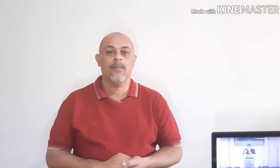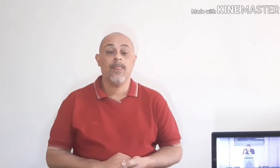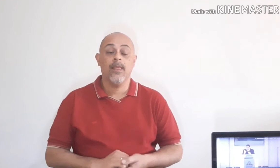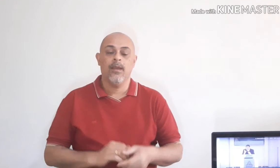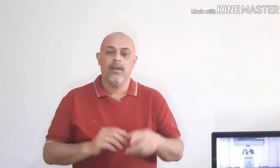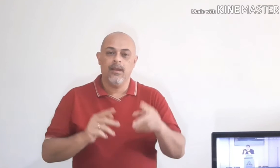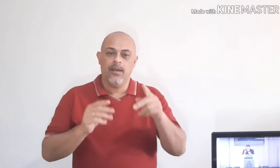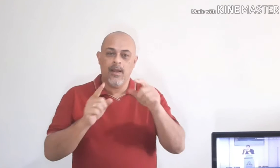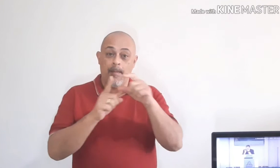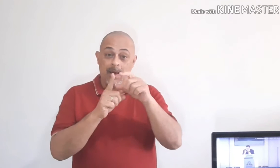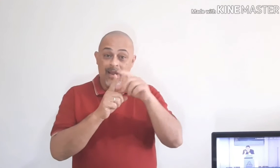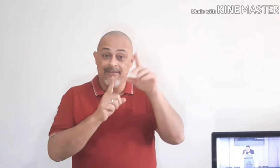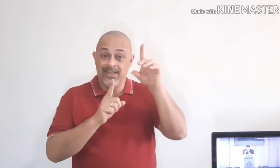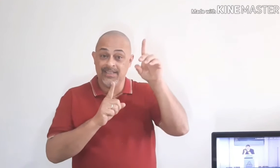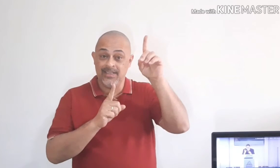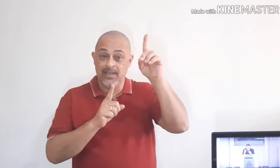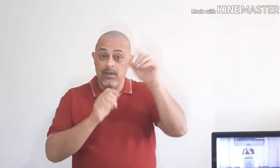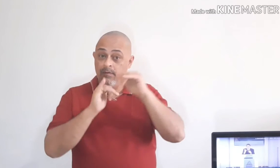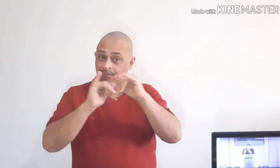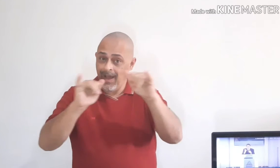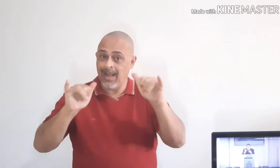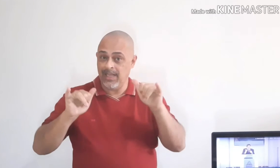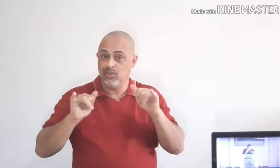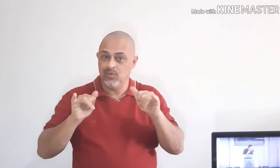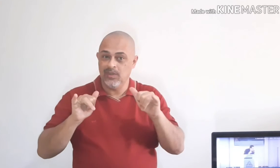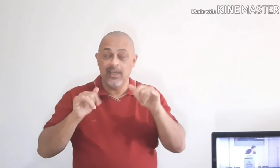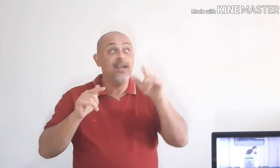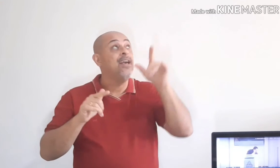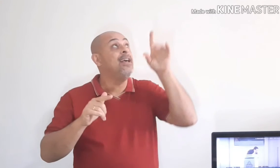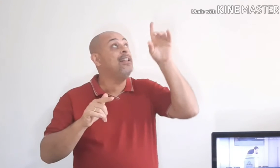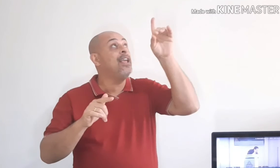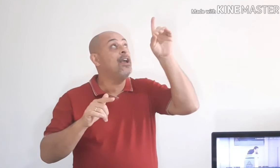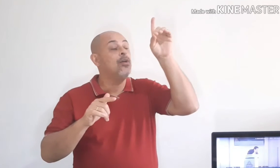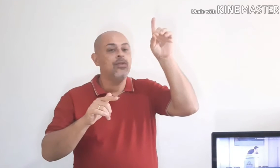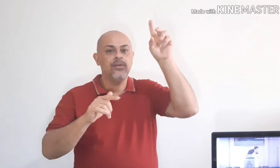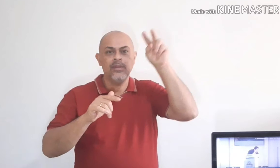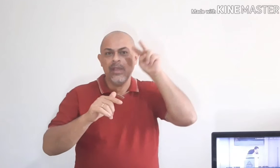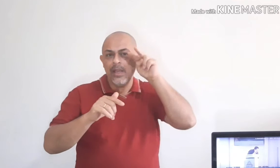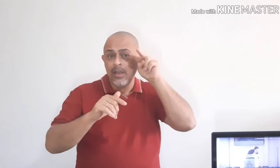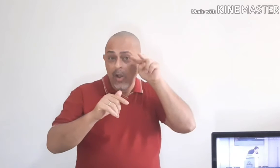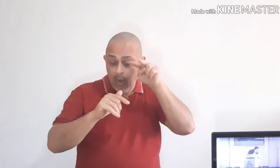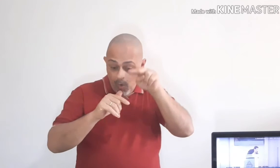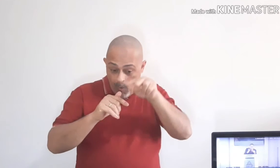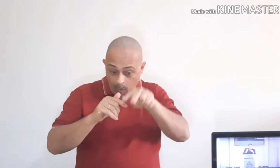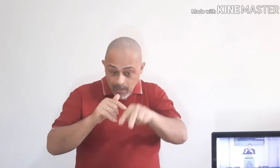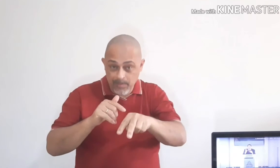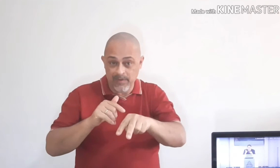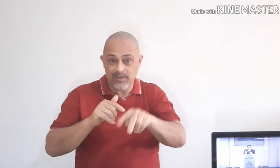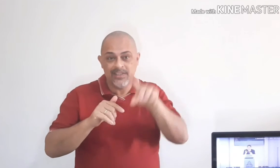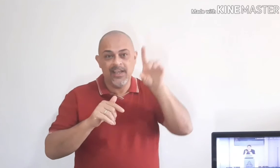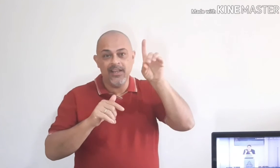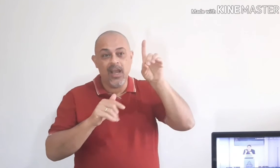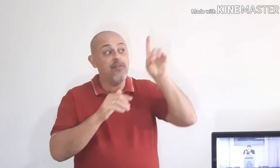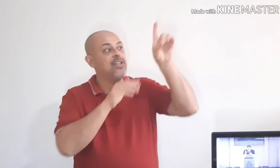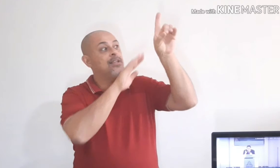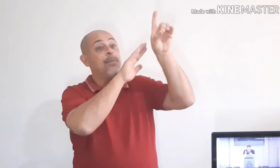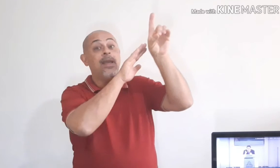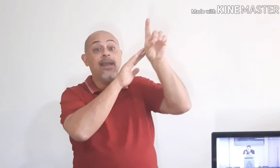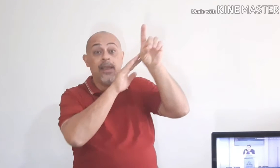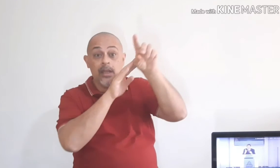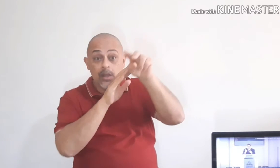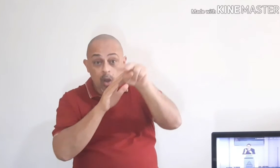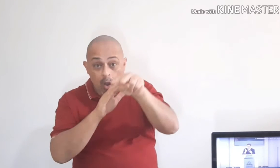palavra de Deus diz que ele se inclina, ele se abaixa para olhar para mim e